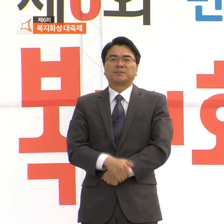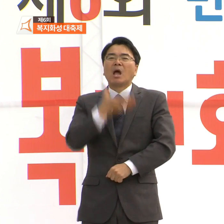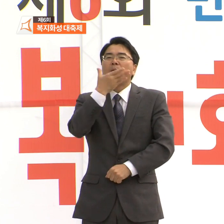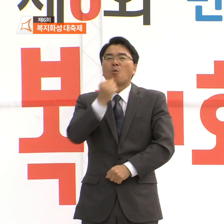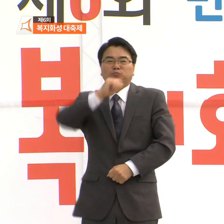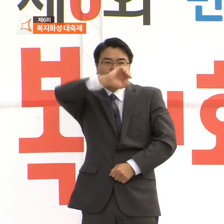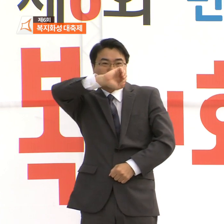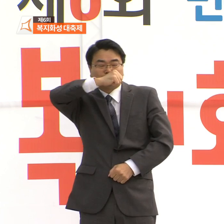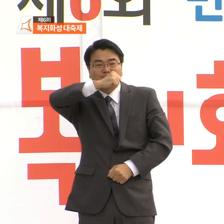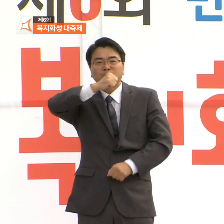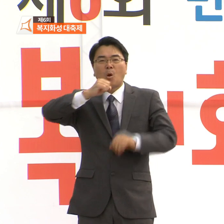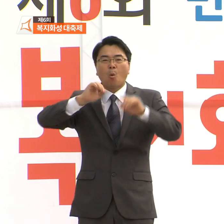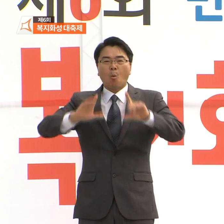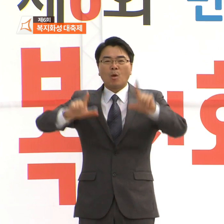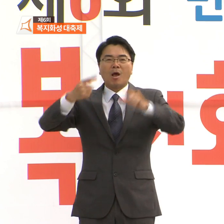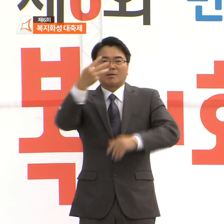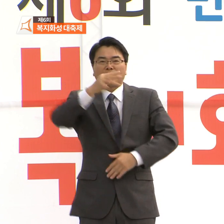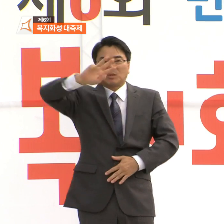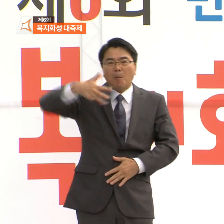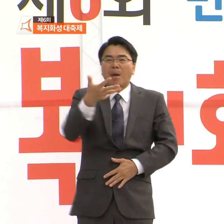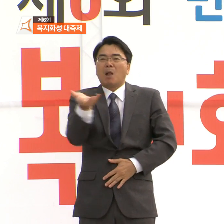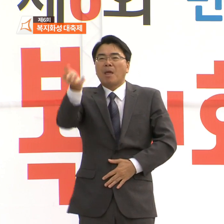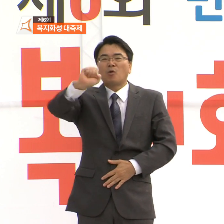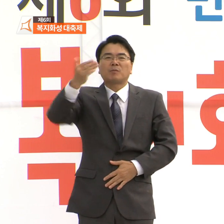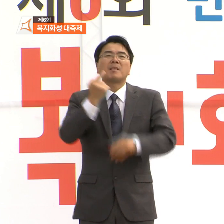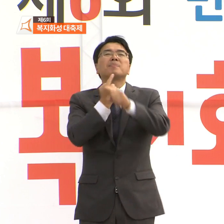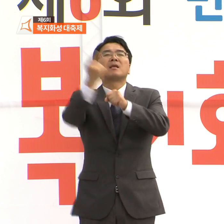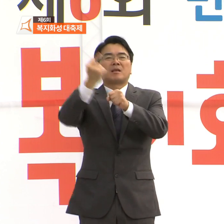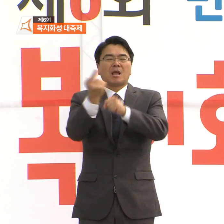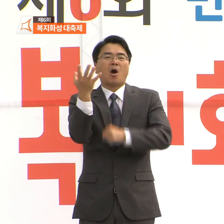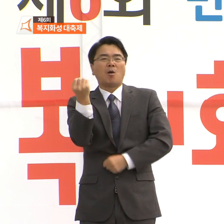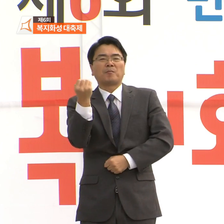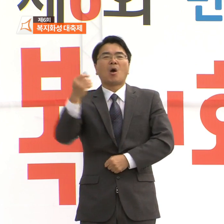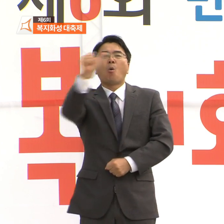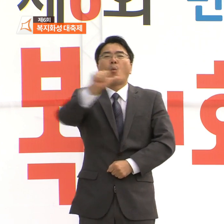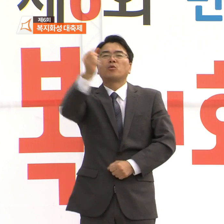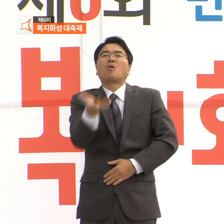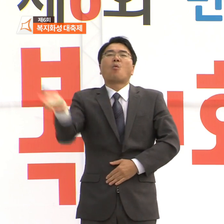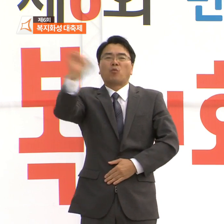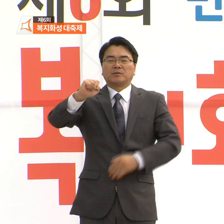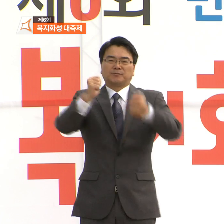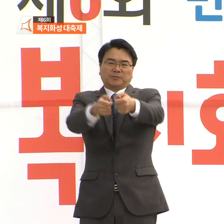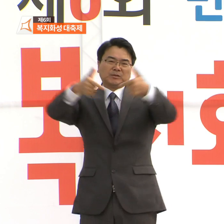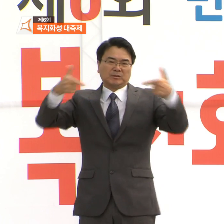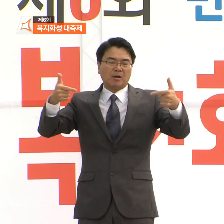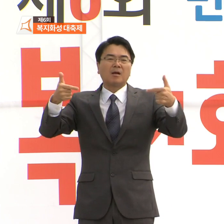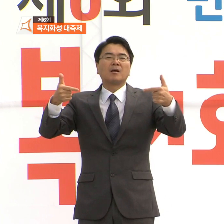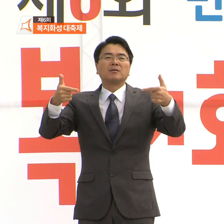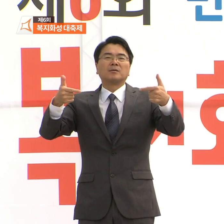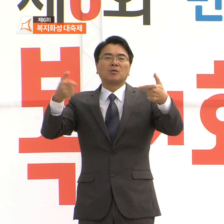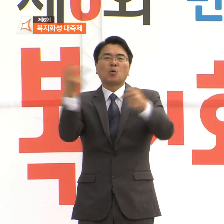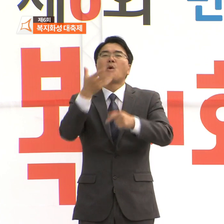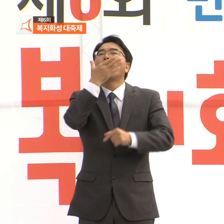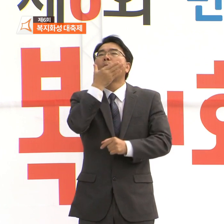복지 예산도 올해 금년도가 이제 3,800억입니다. 내년도에는 지금 5,000억으로 증액을 하고 또